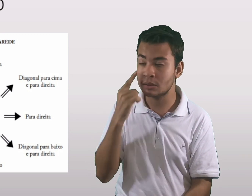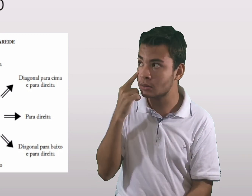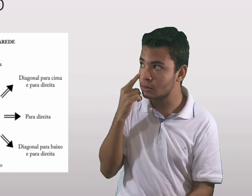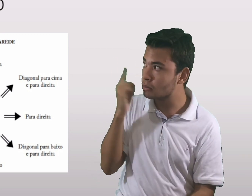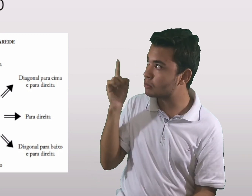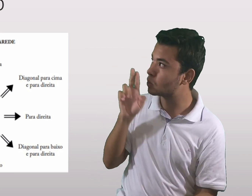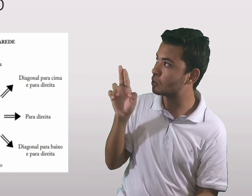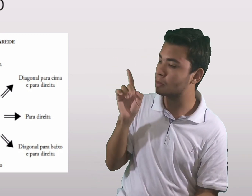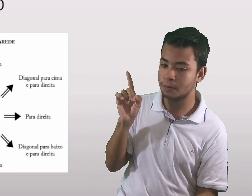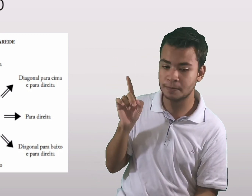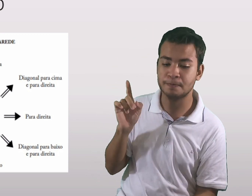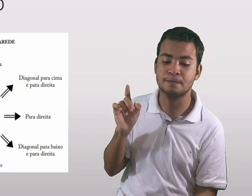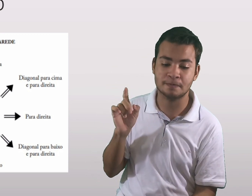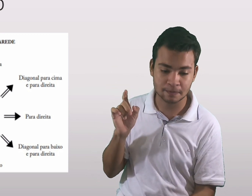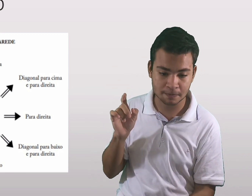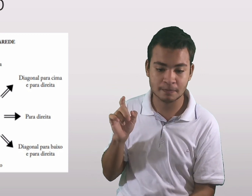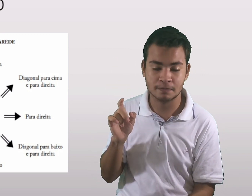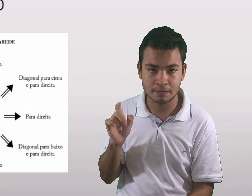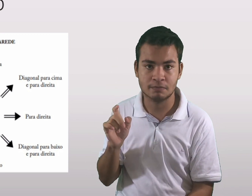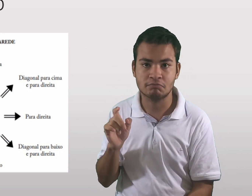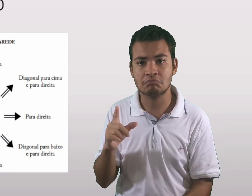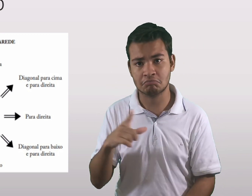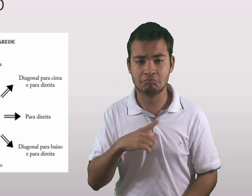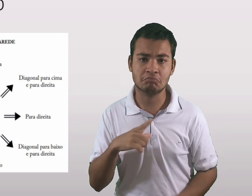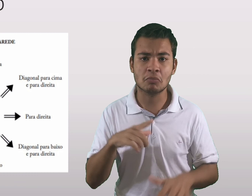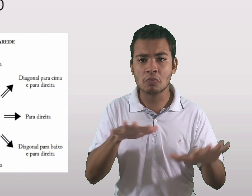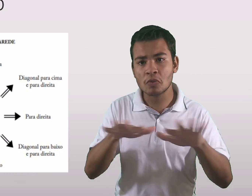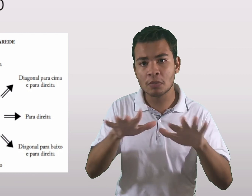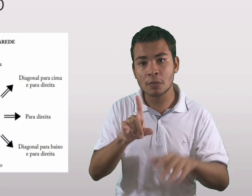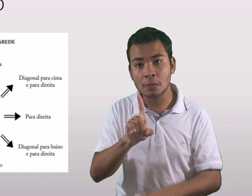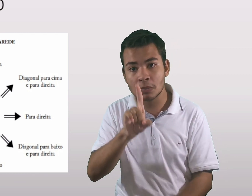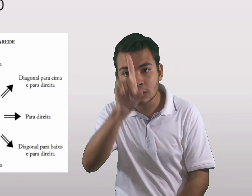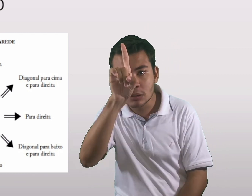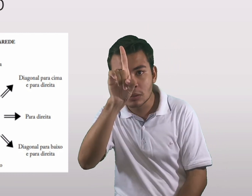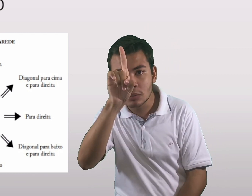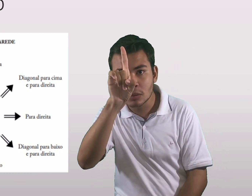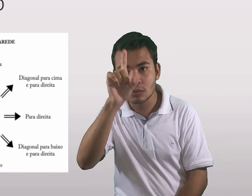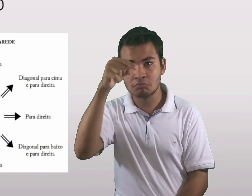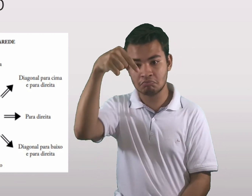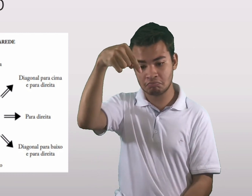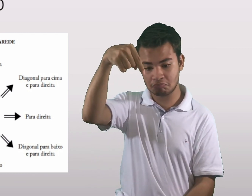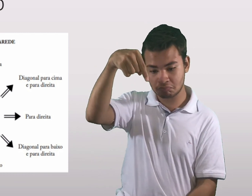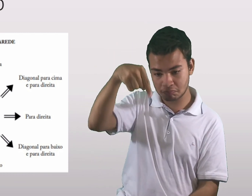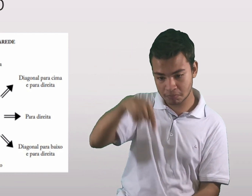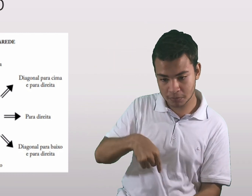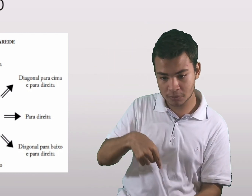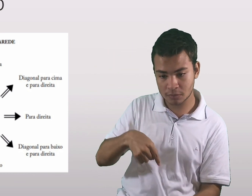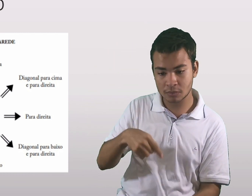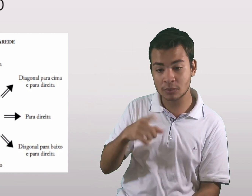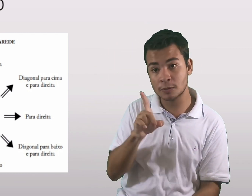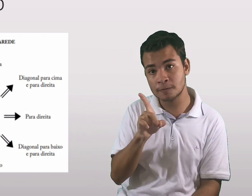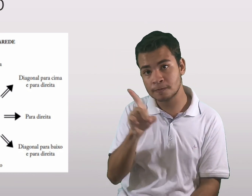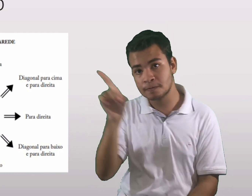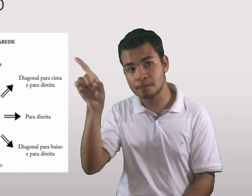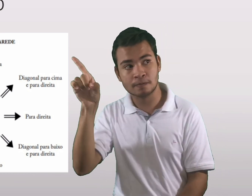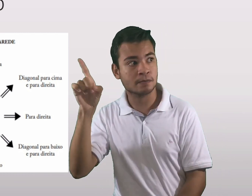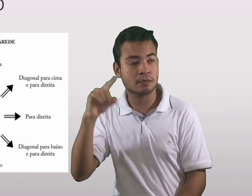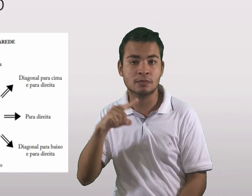plano parede. Olha o nome ali. Então, esse movimento tem essas setas para cima, para